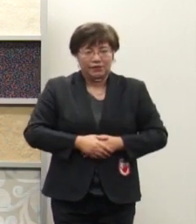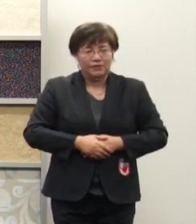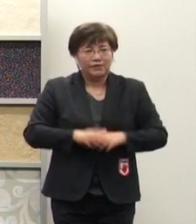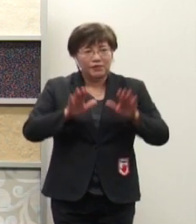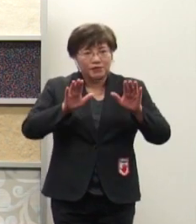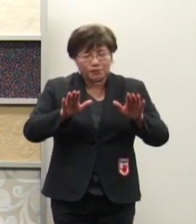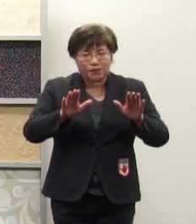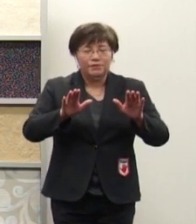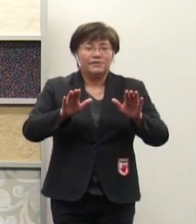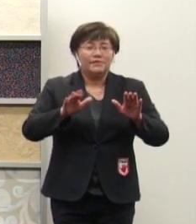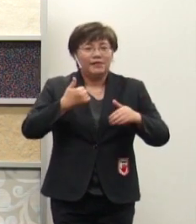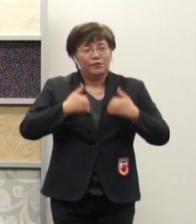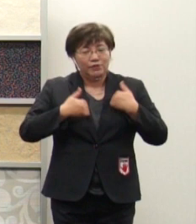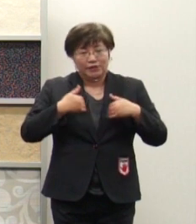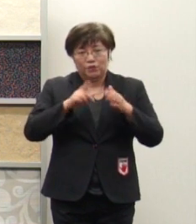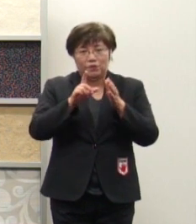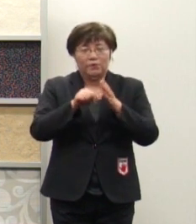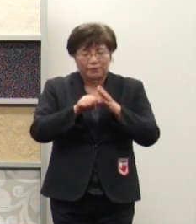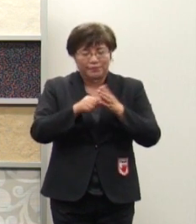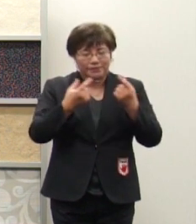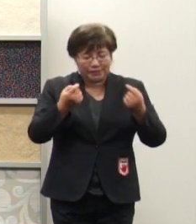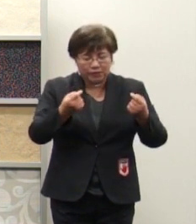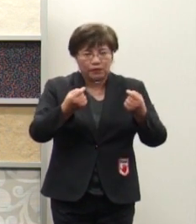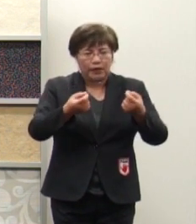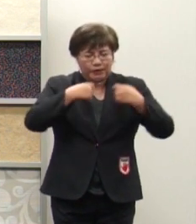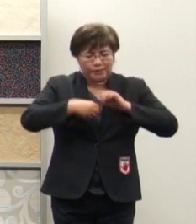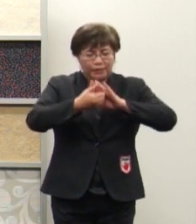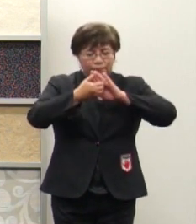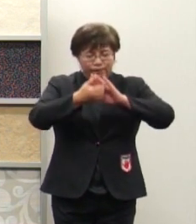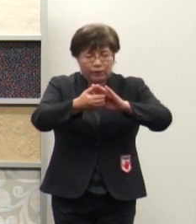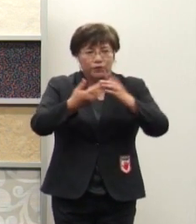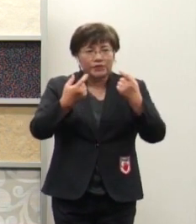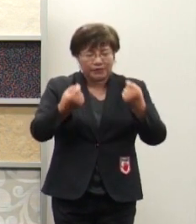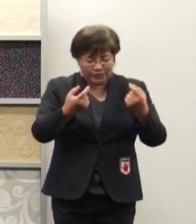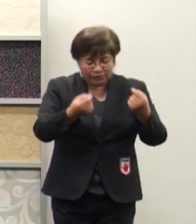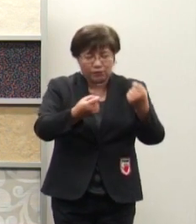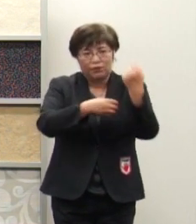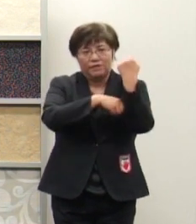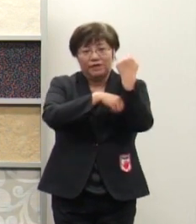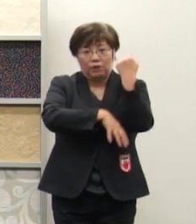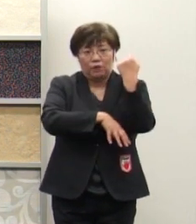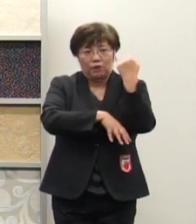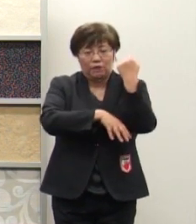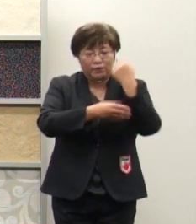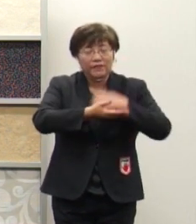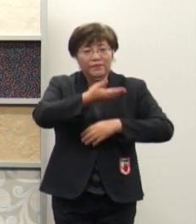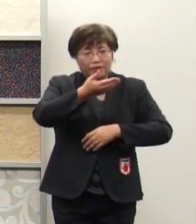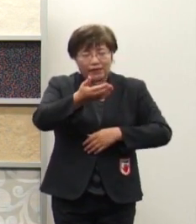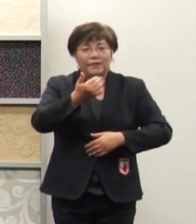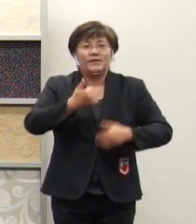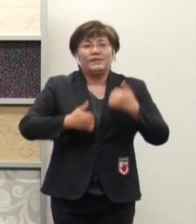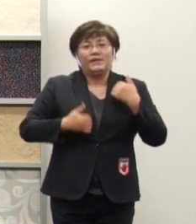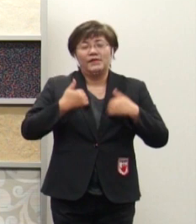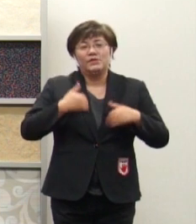ですね、しっかりと感染防止対策を、徹底していただいた上で、